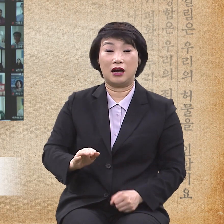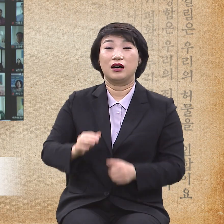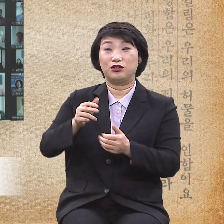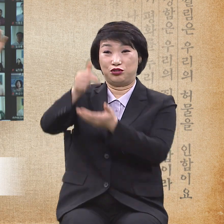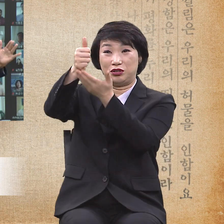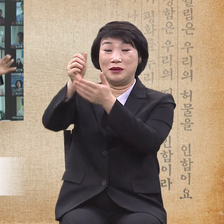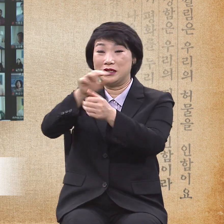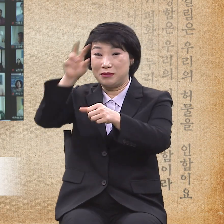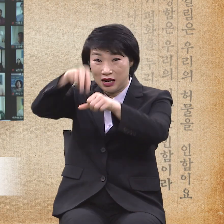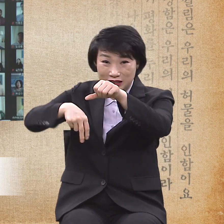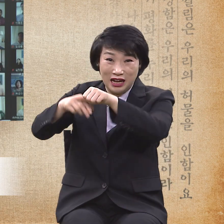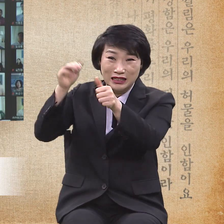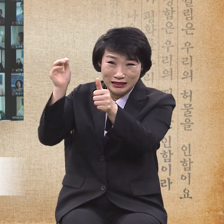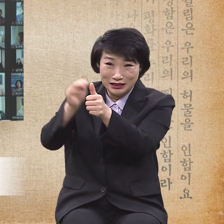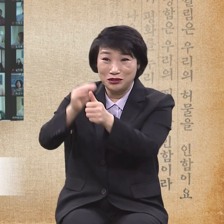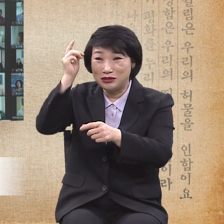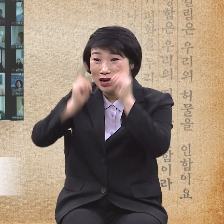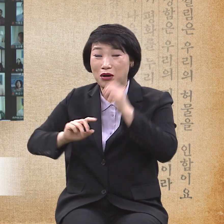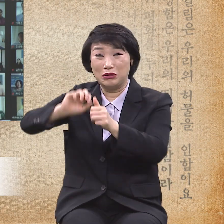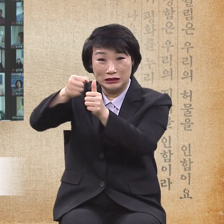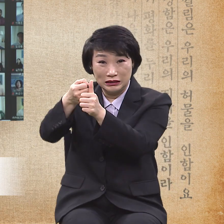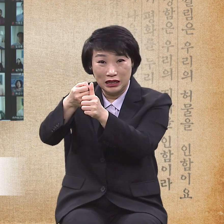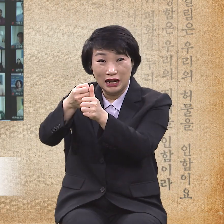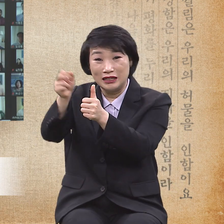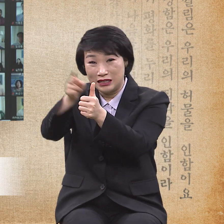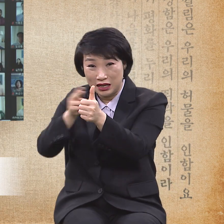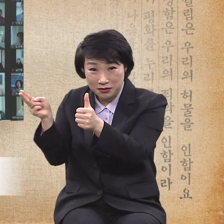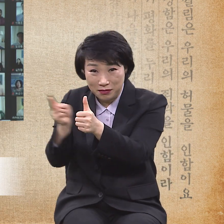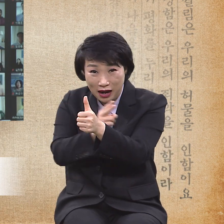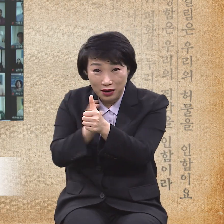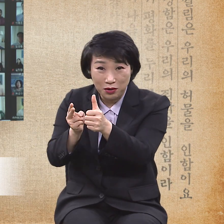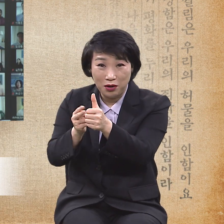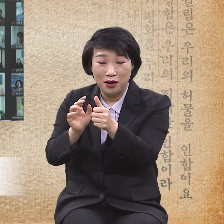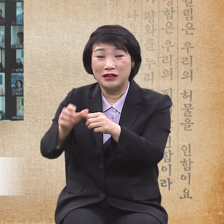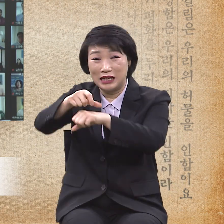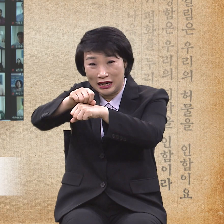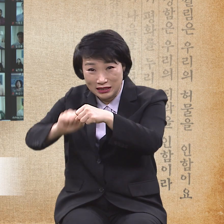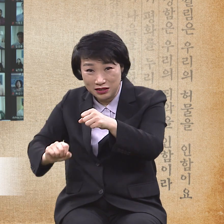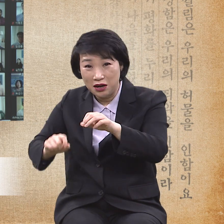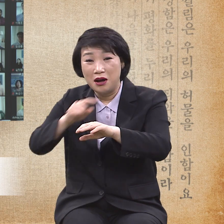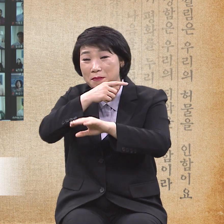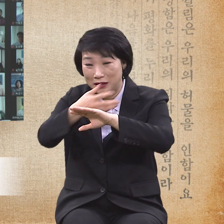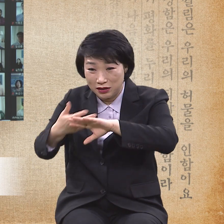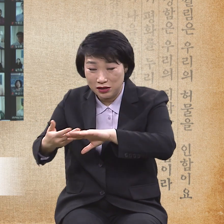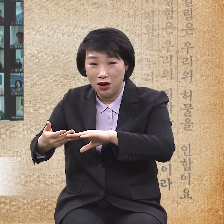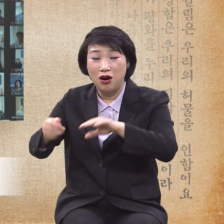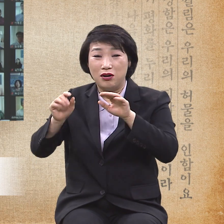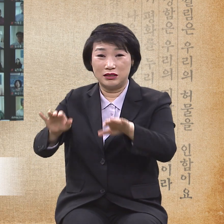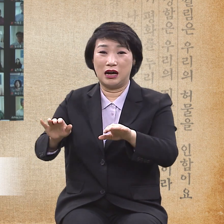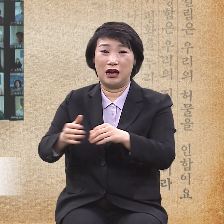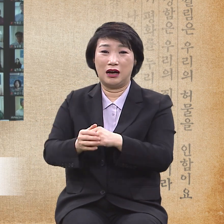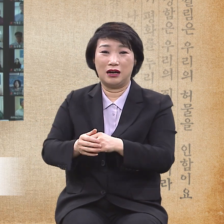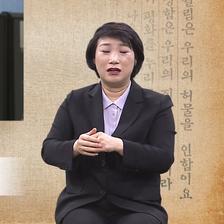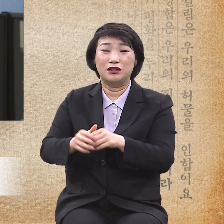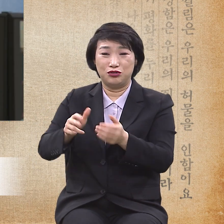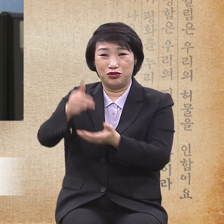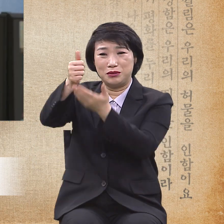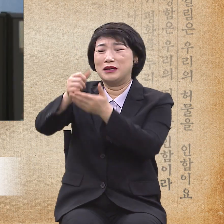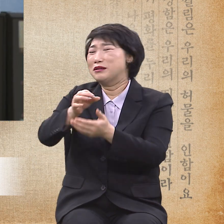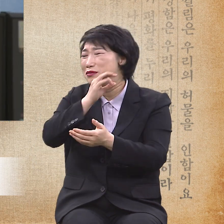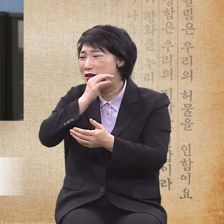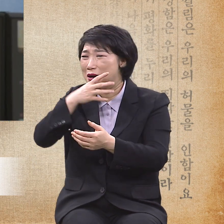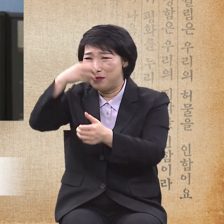찔리고 상하고 징계받고 채찍에 맞아 찢어지고 저주의 나무에서 벌거벗고